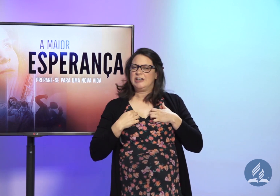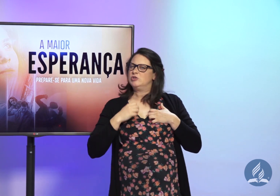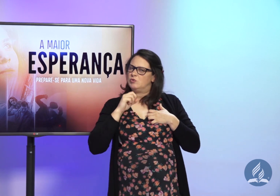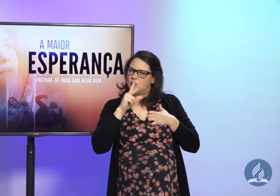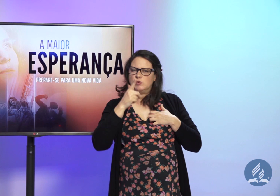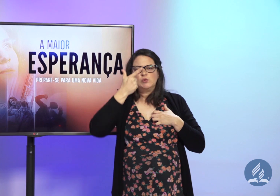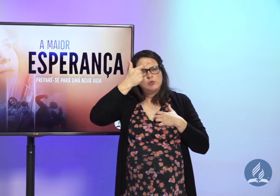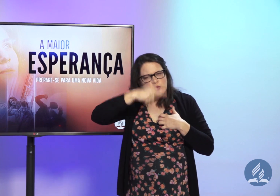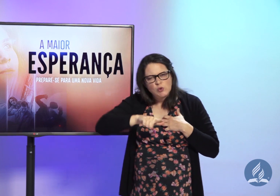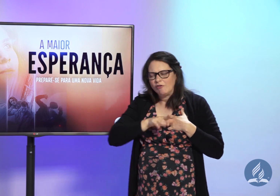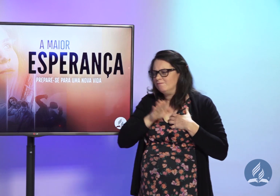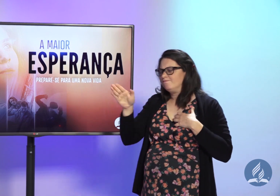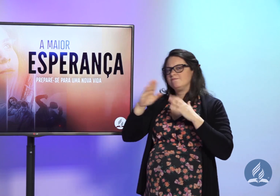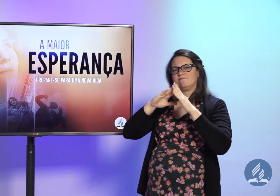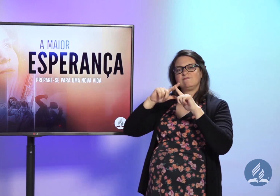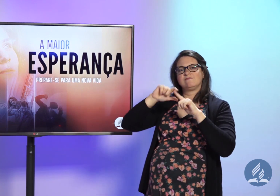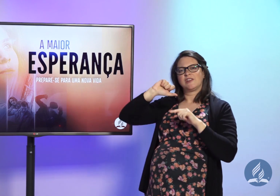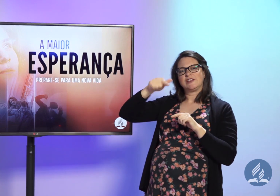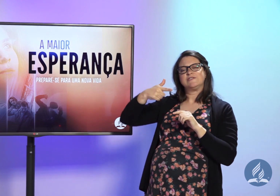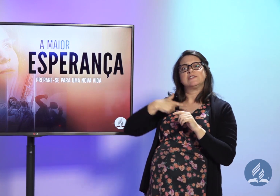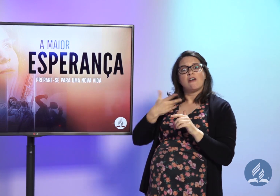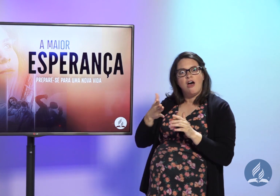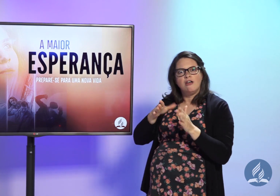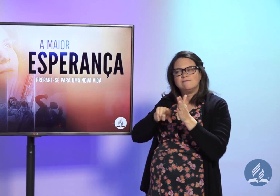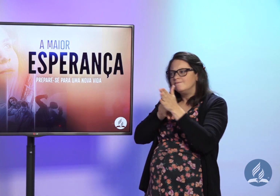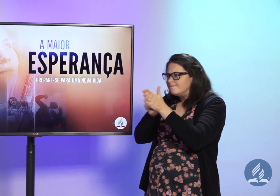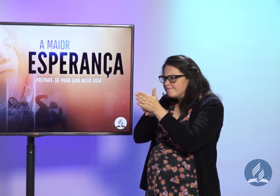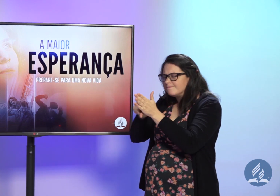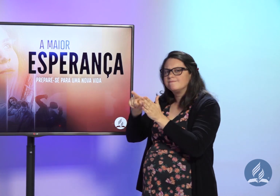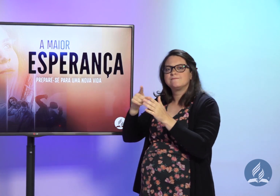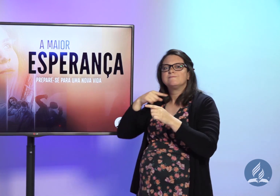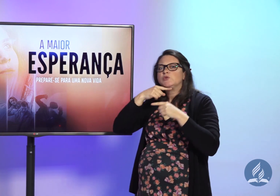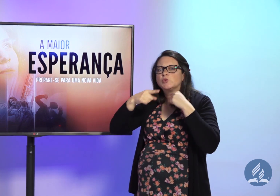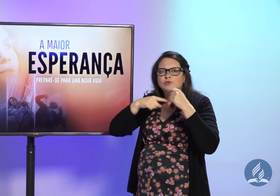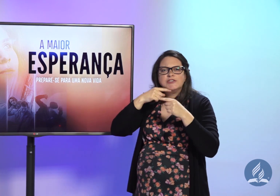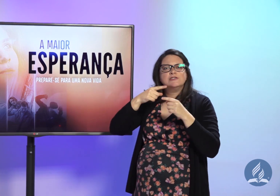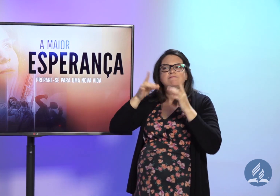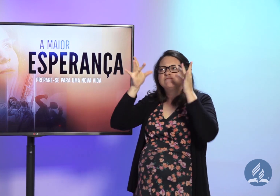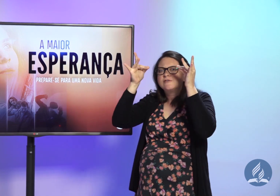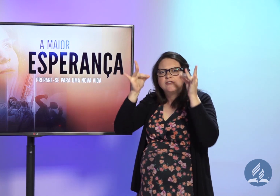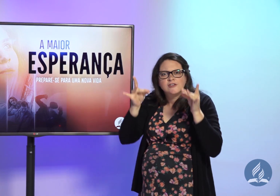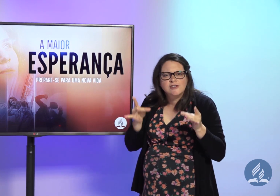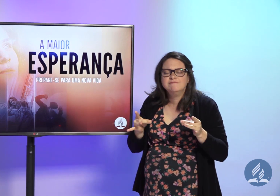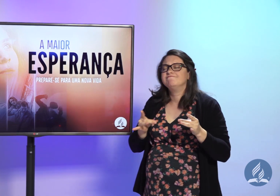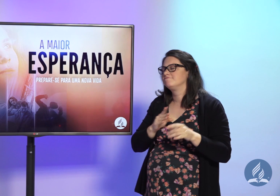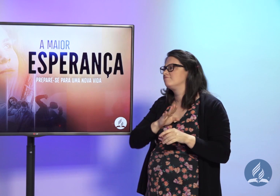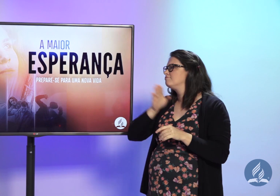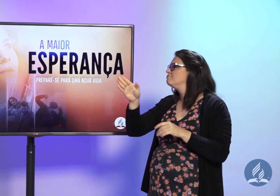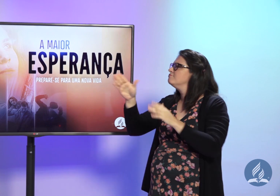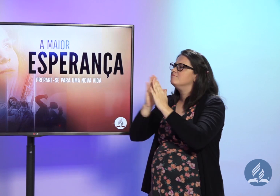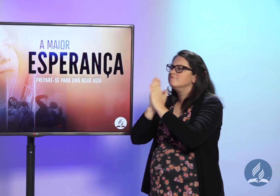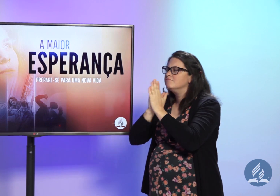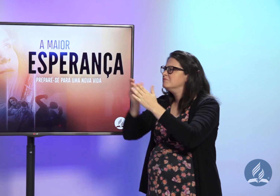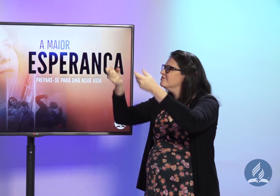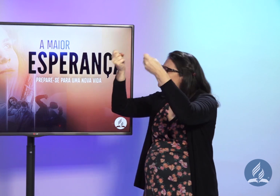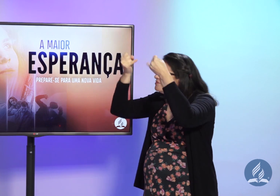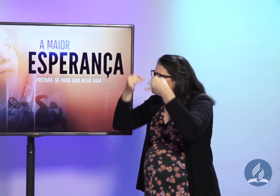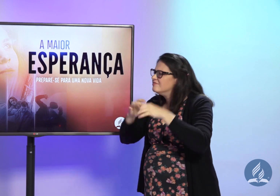os mandamentos? E isso deixou ele preocupado. Ele foi até aquele seu amigo adventista e pediu